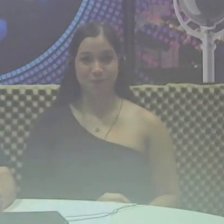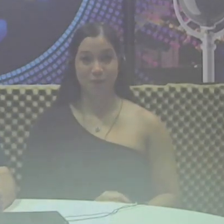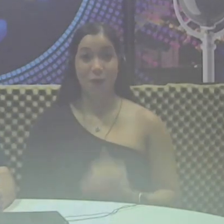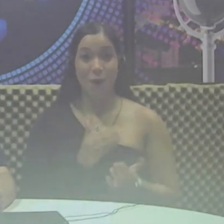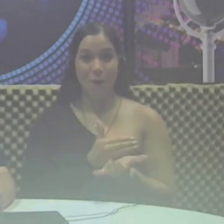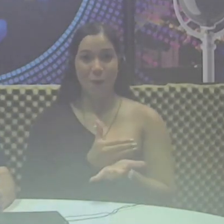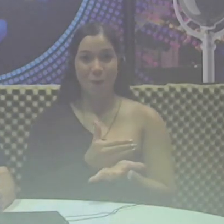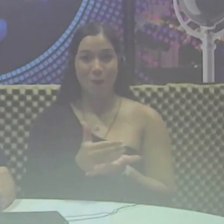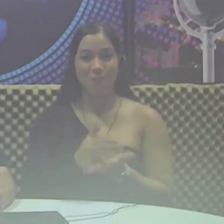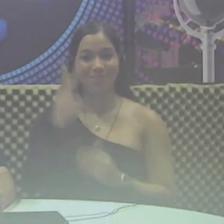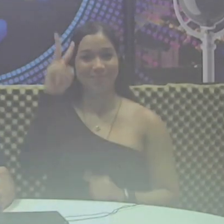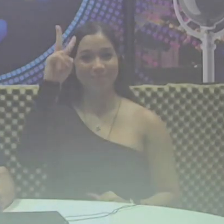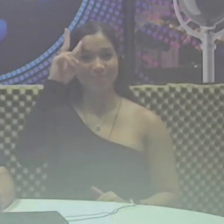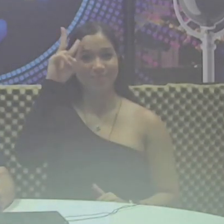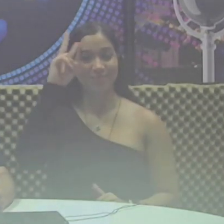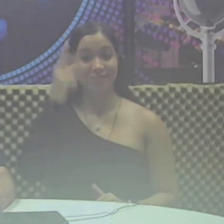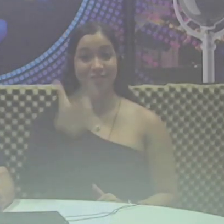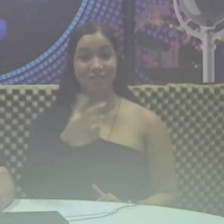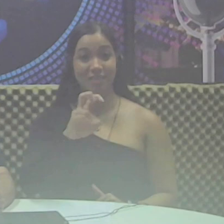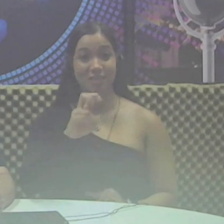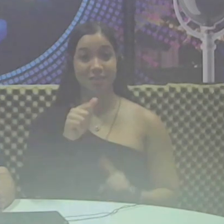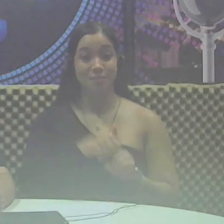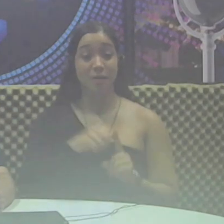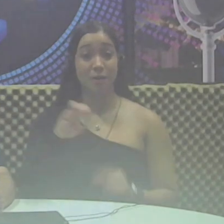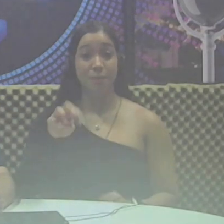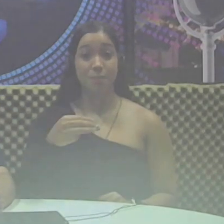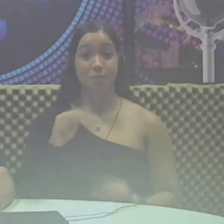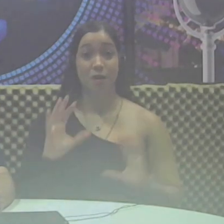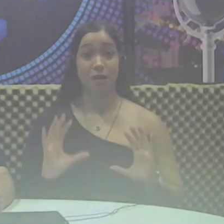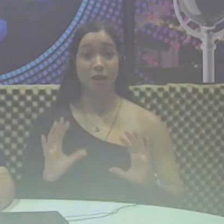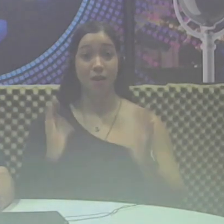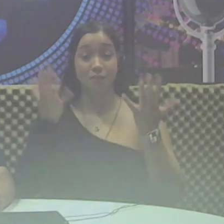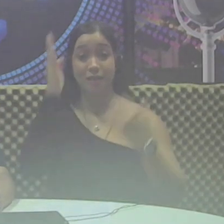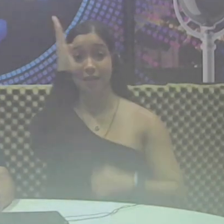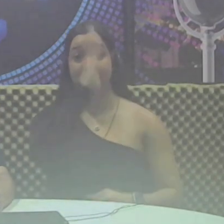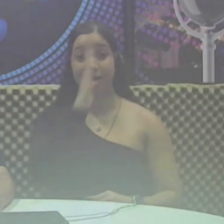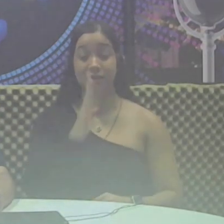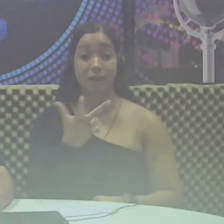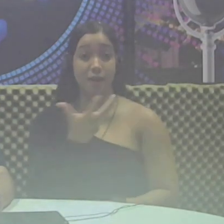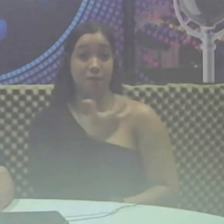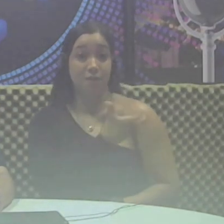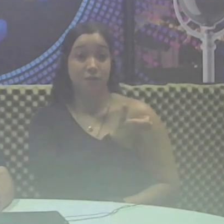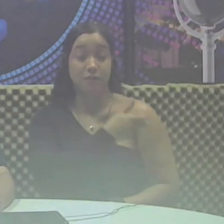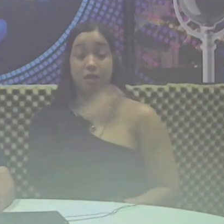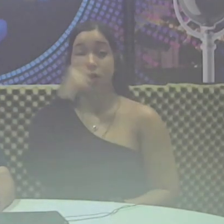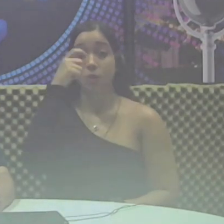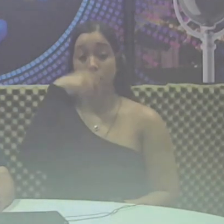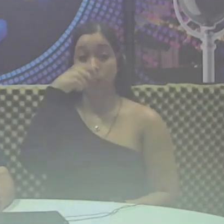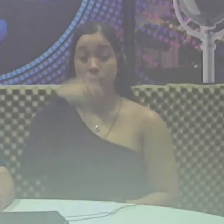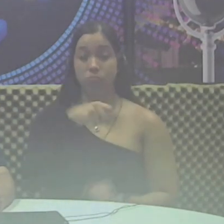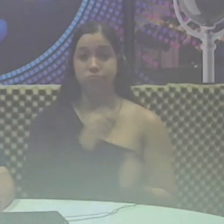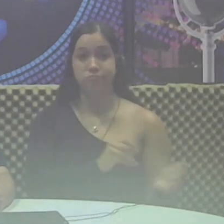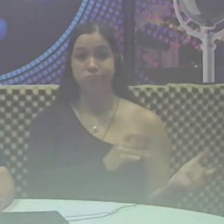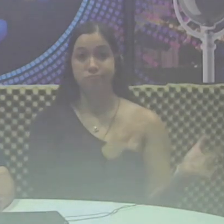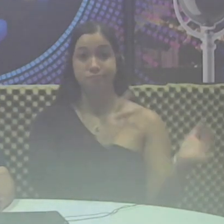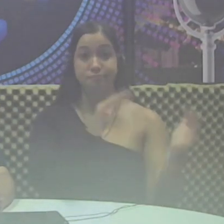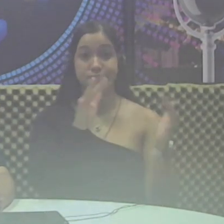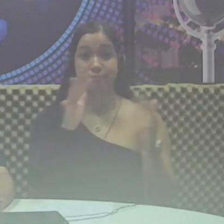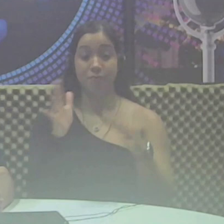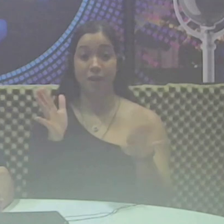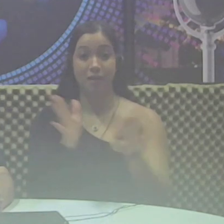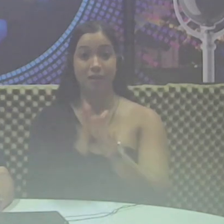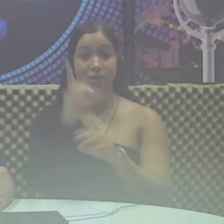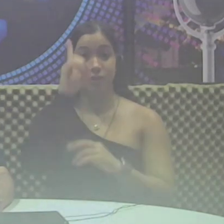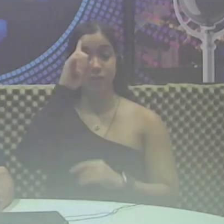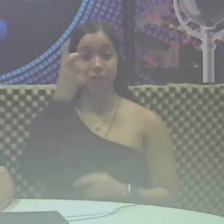Começa nesta segunda-feira, dia 25 de março, a campanha nacional de vacinação contra a gripe. O período de imunização vai até o dia